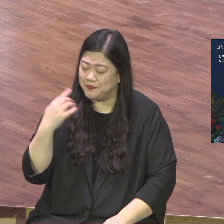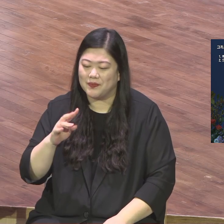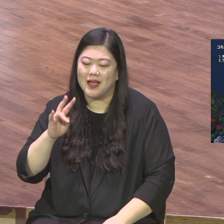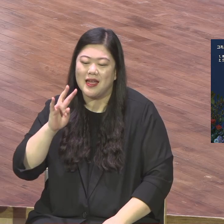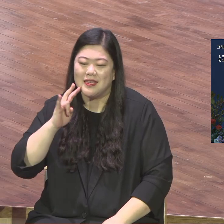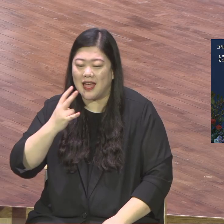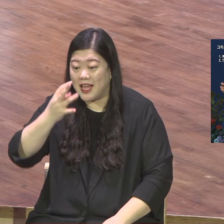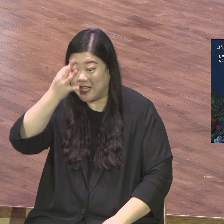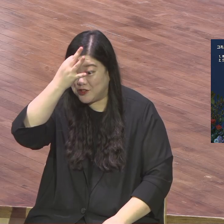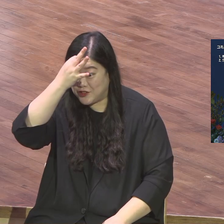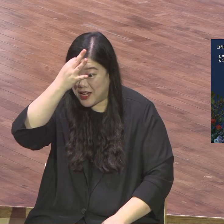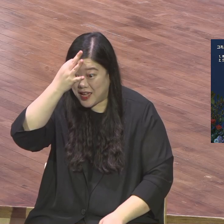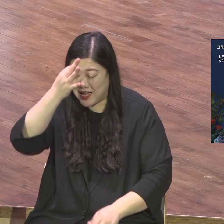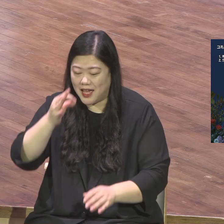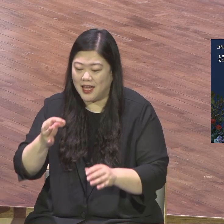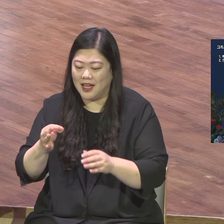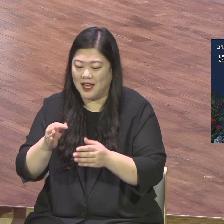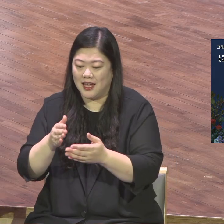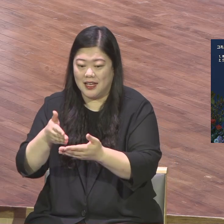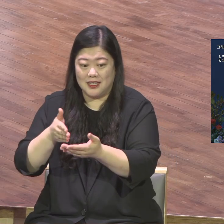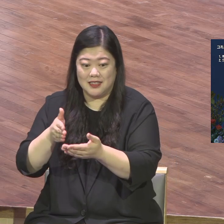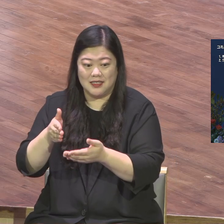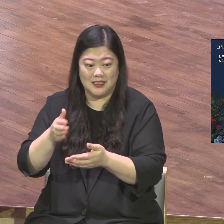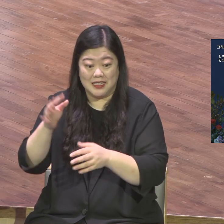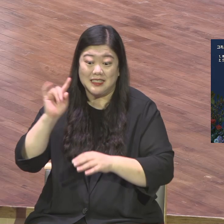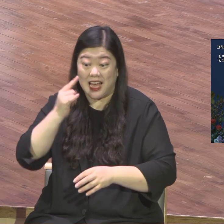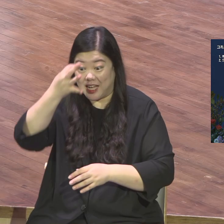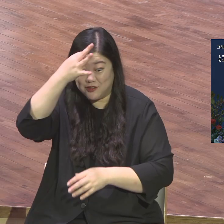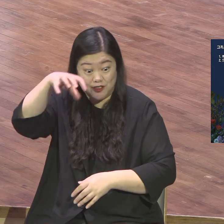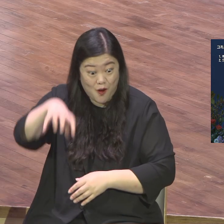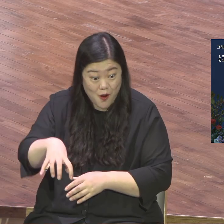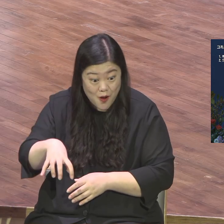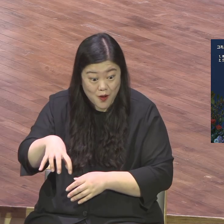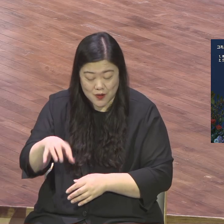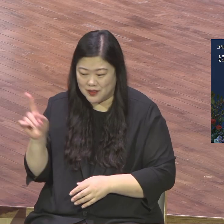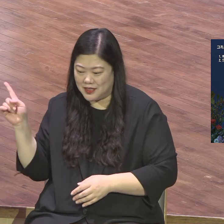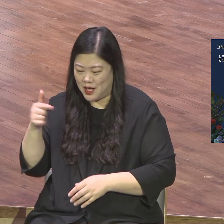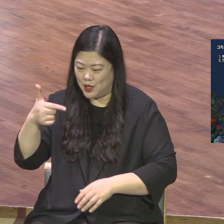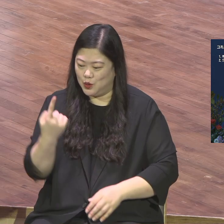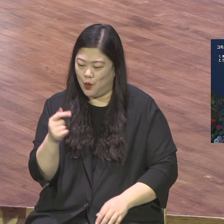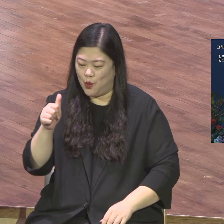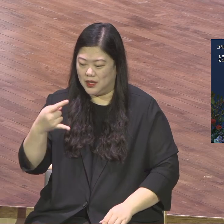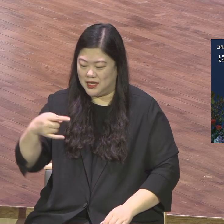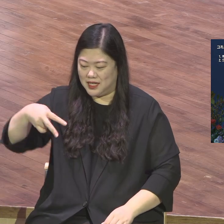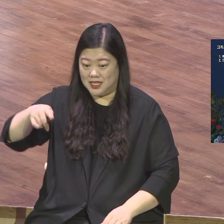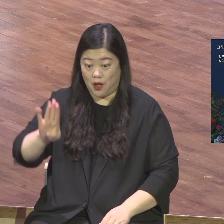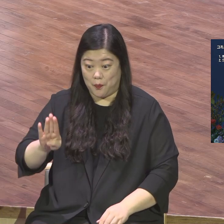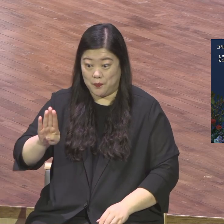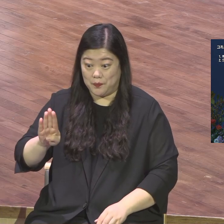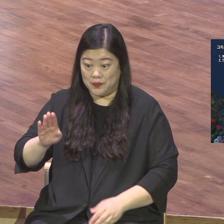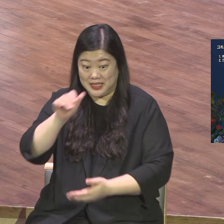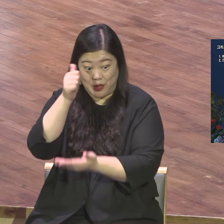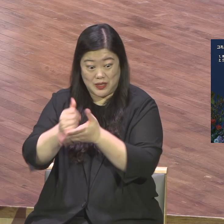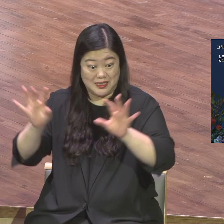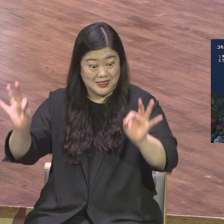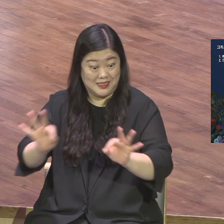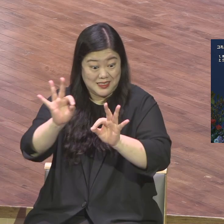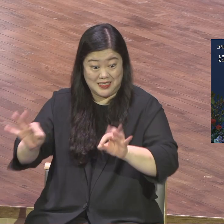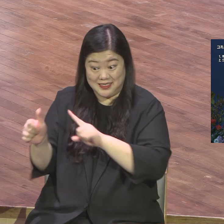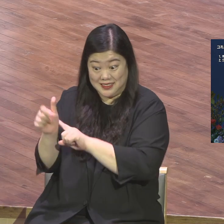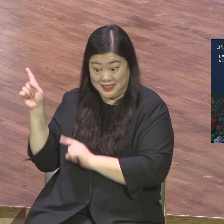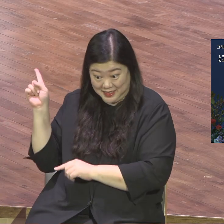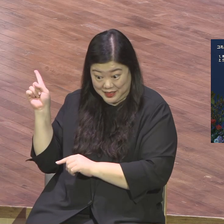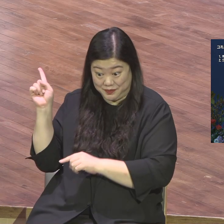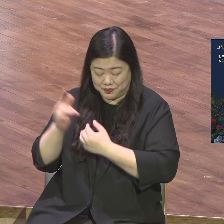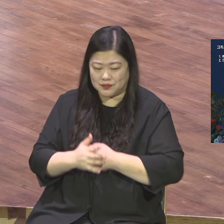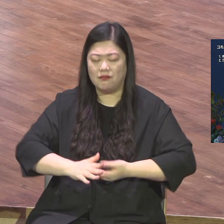우리 지휘하시는 노익섭 장로님 버스킹 길거리 성악가로서 천회